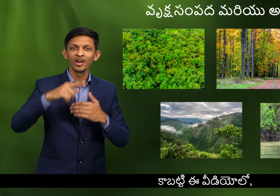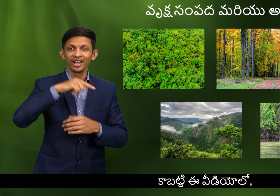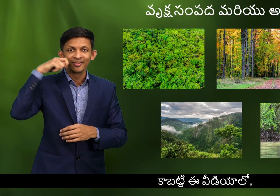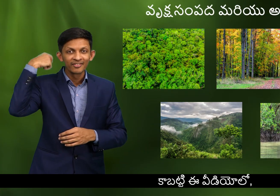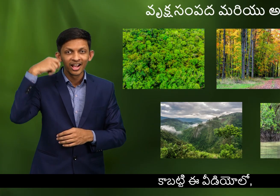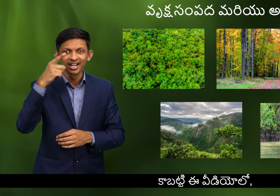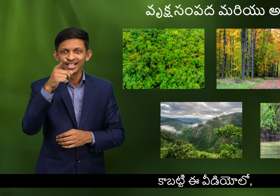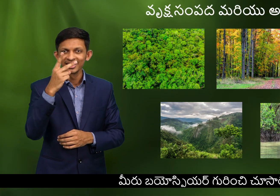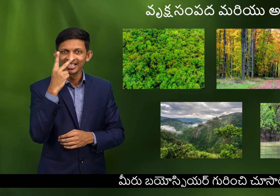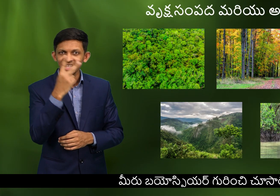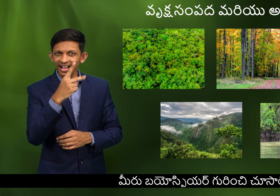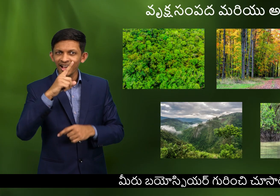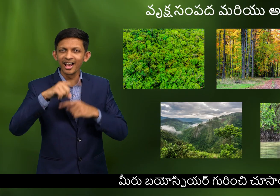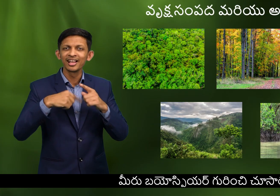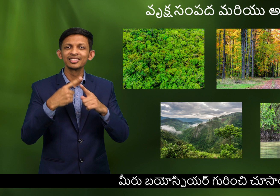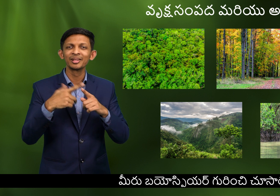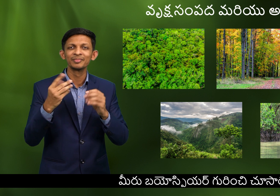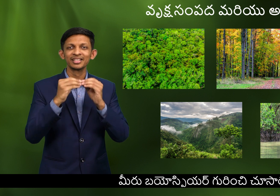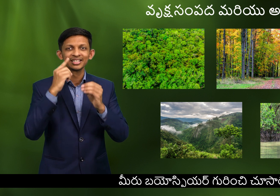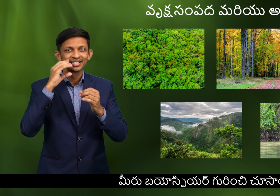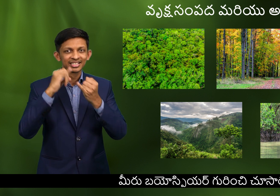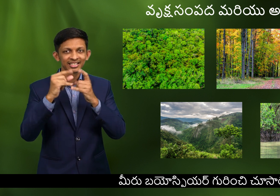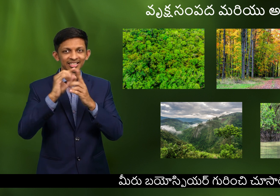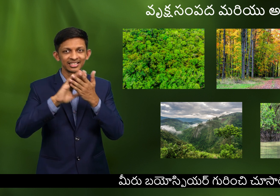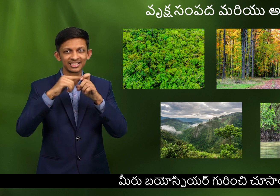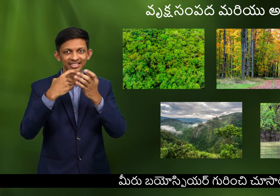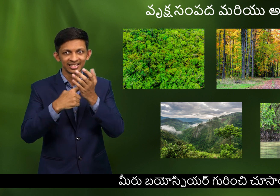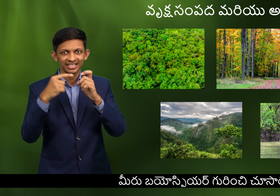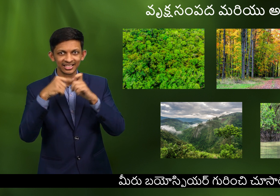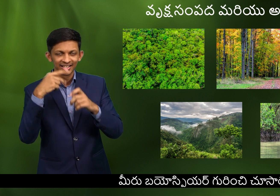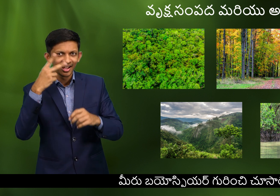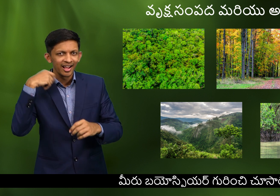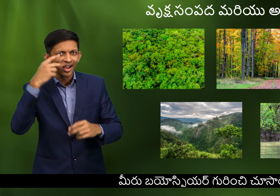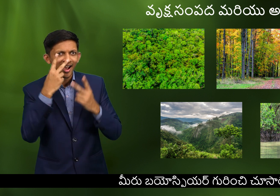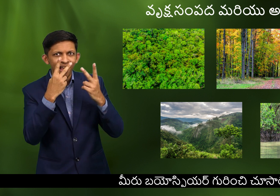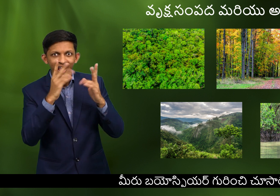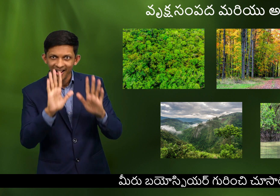కాబట్టి ఈ వీడియోలో మీరు బయోస్పియర్ గురించి చూశారు.